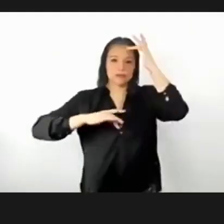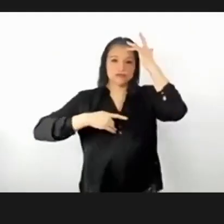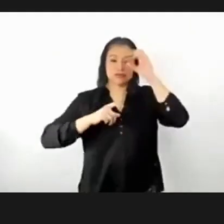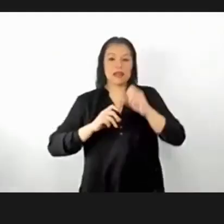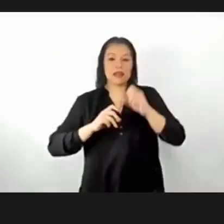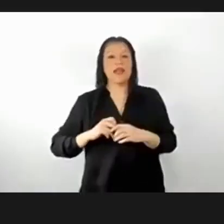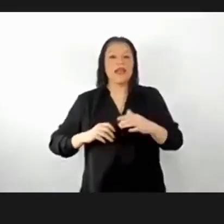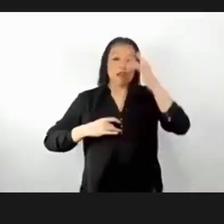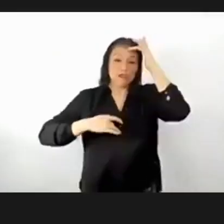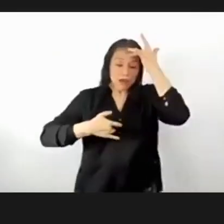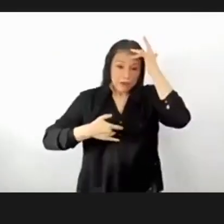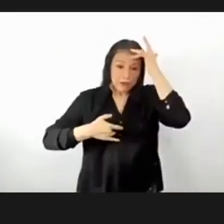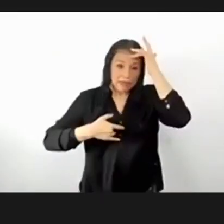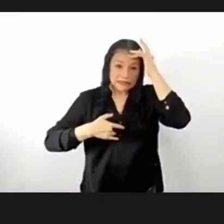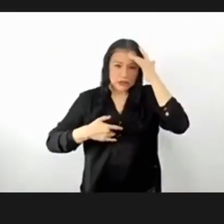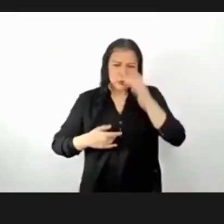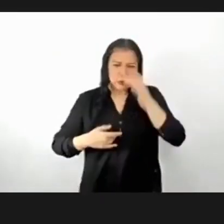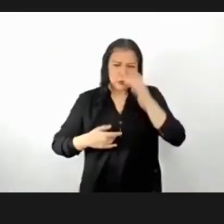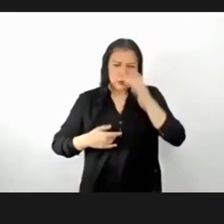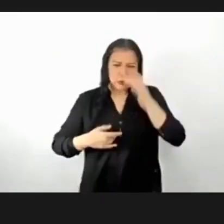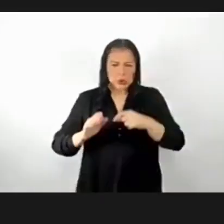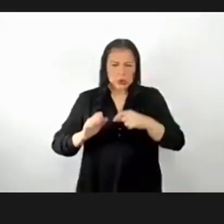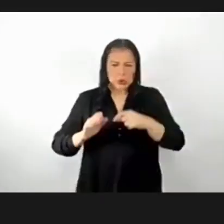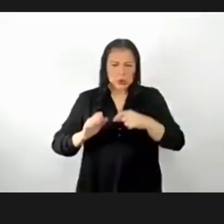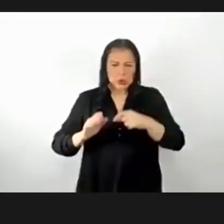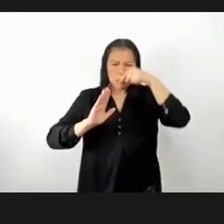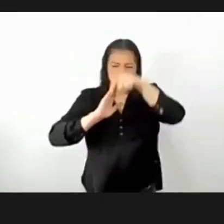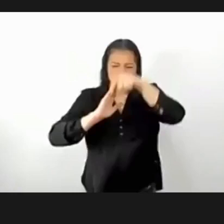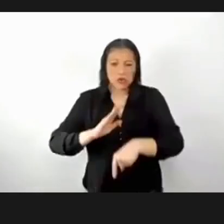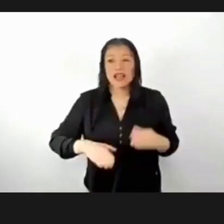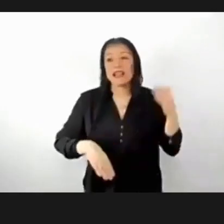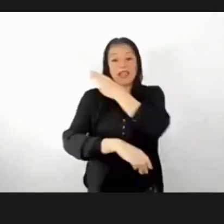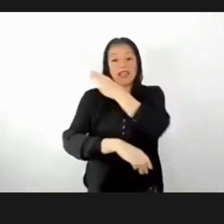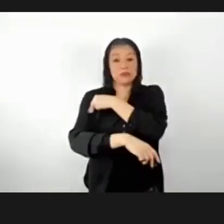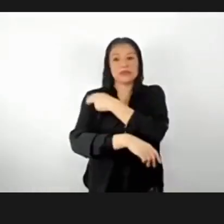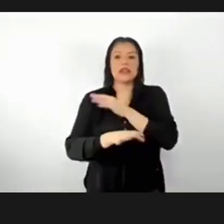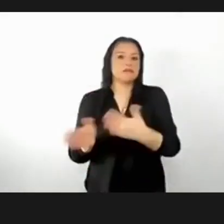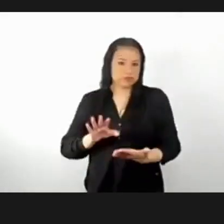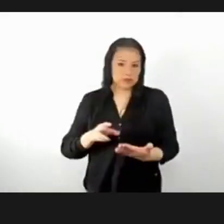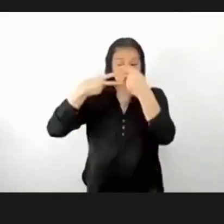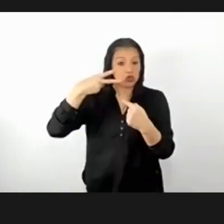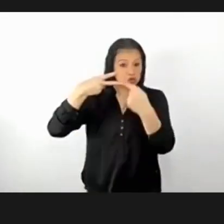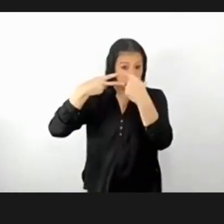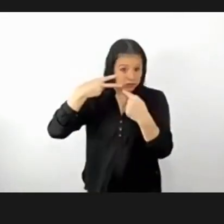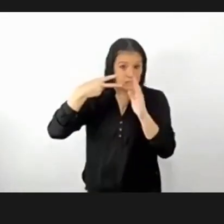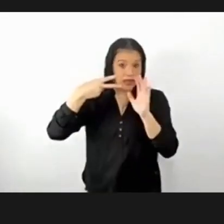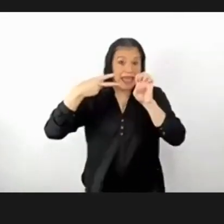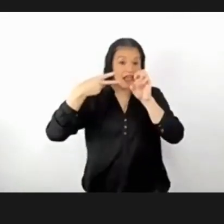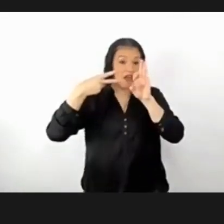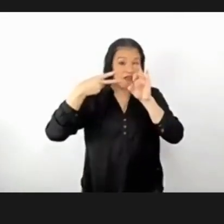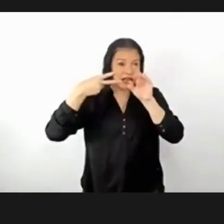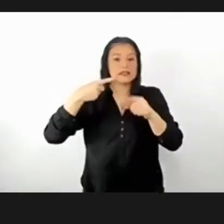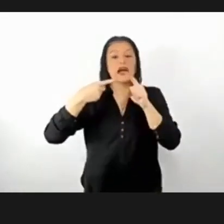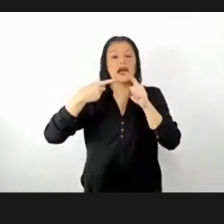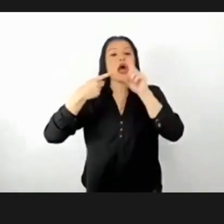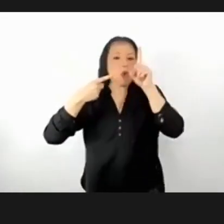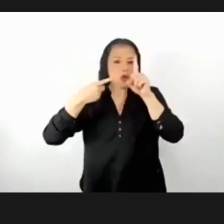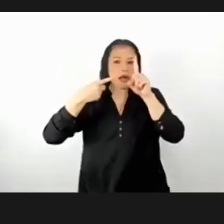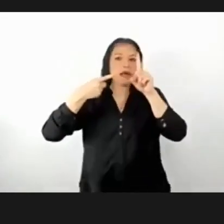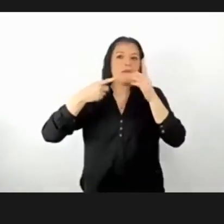grave, que lo mande al hospital y que lo mate. Dos tipos de eficacia. La eficacia para enfermarse nada